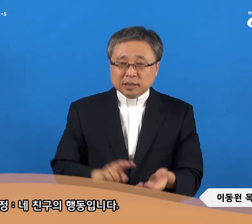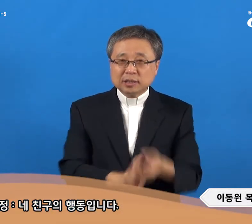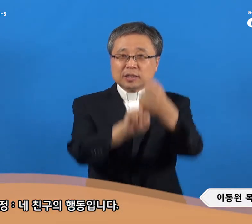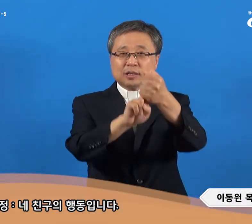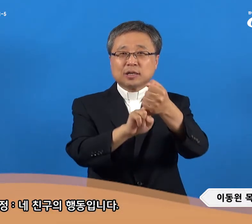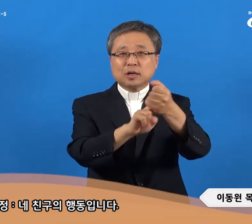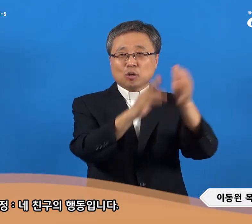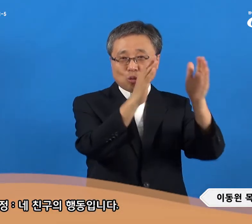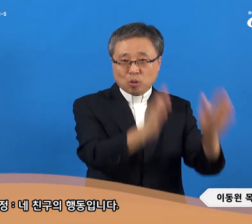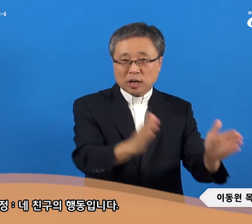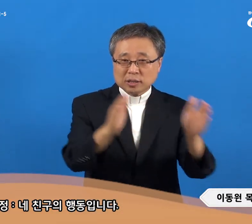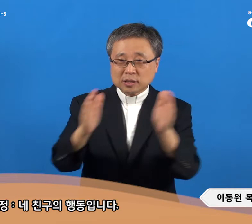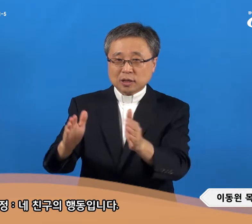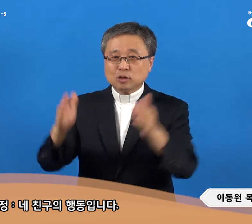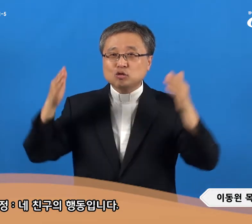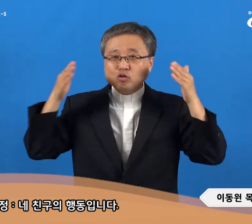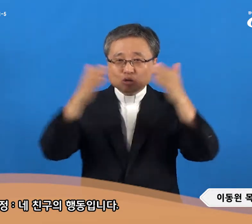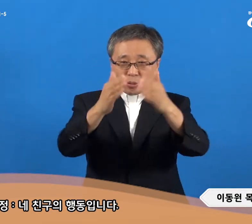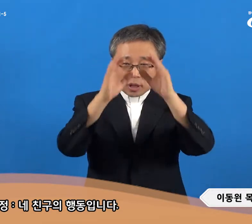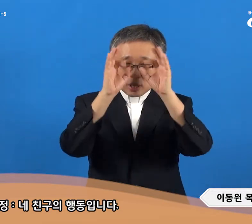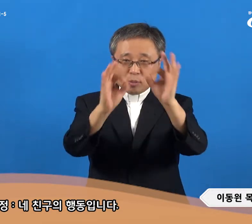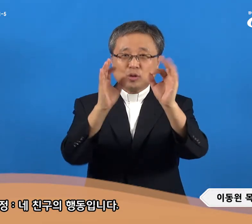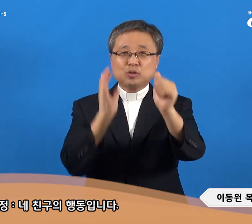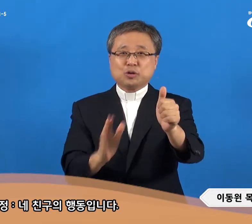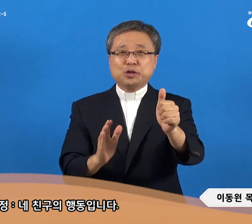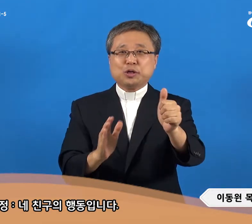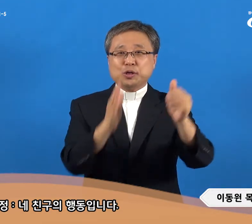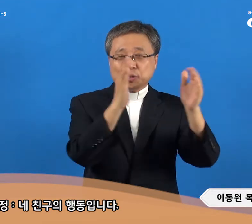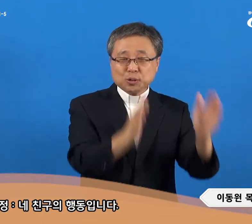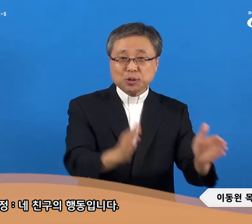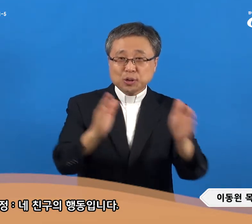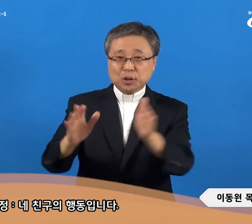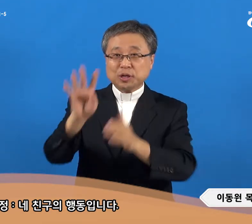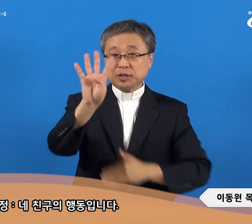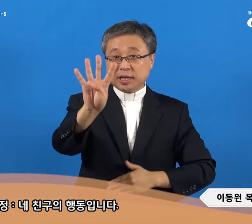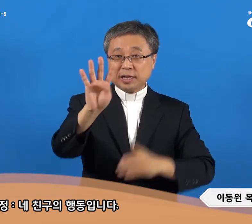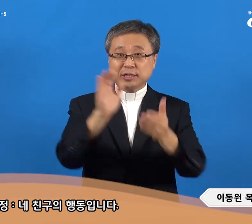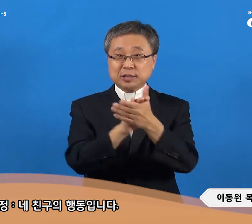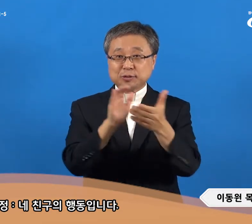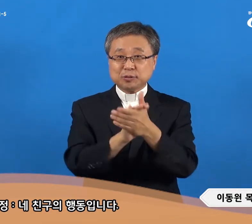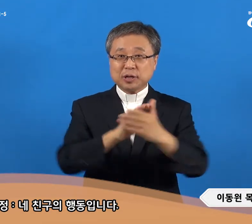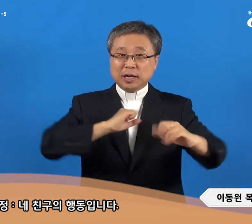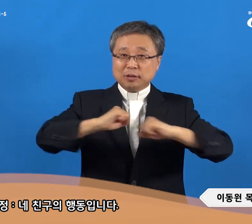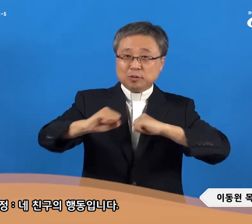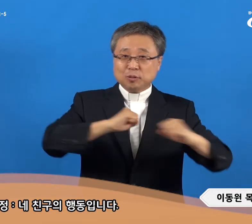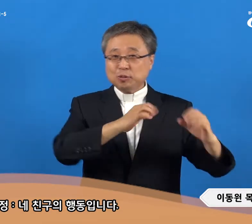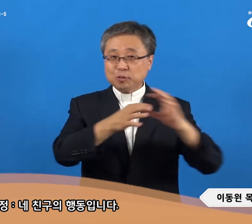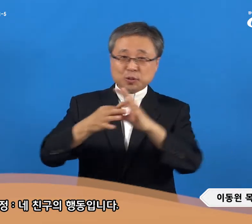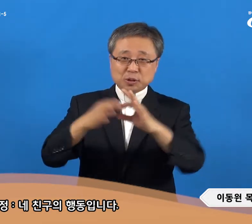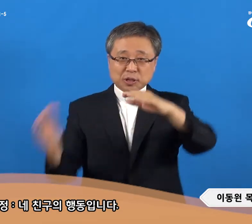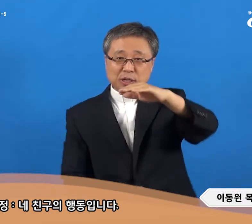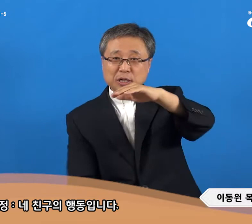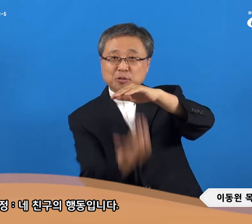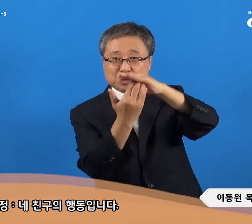과정을 주목해 보세요. 기적의 과정. 이 과정은 내 친구의 행동을 통해서 이루어집니다. 성경에